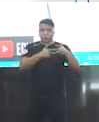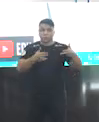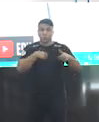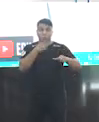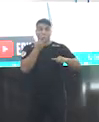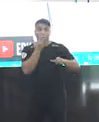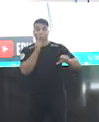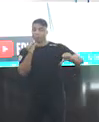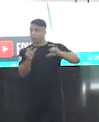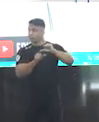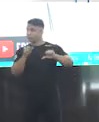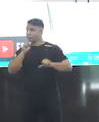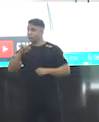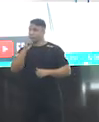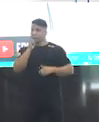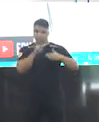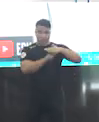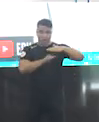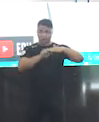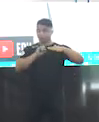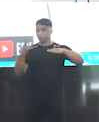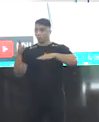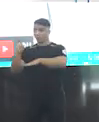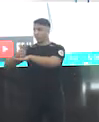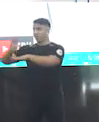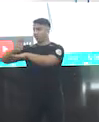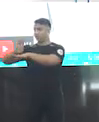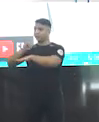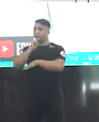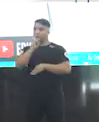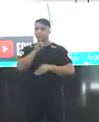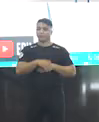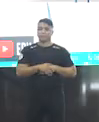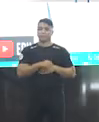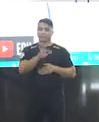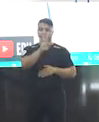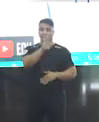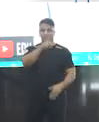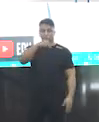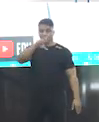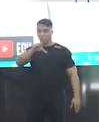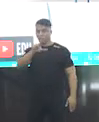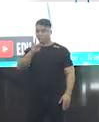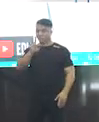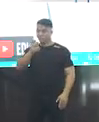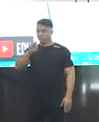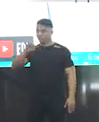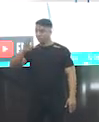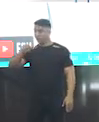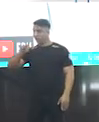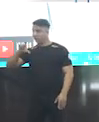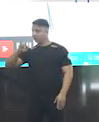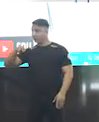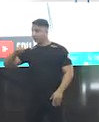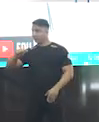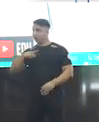cor se eu tiver um ácido ou uma base. Por exemplo, fenolftaleína, não precisa decorar não, é só